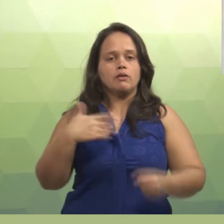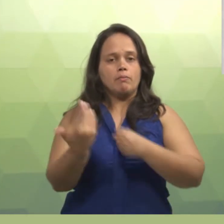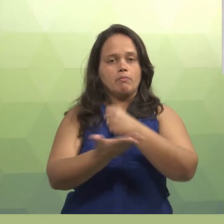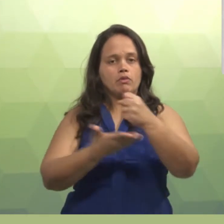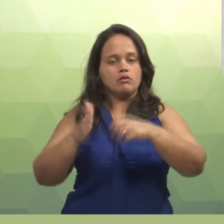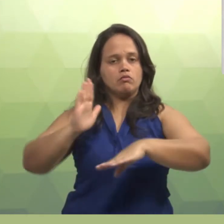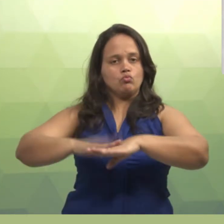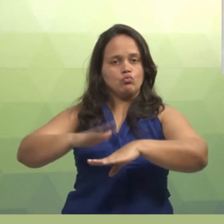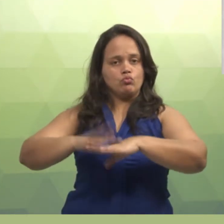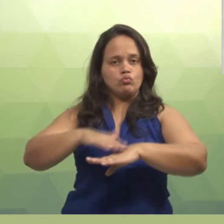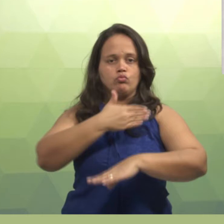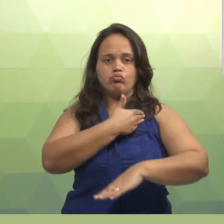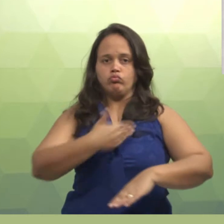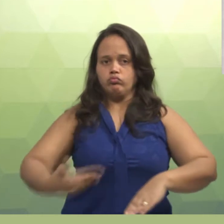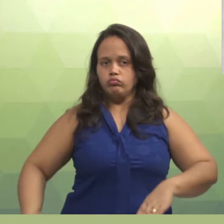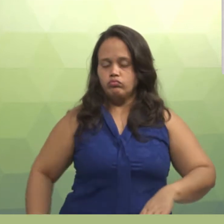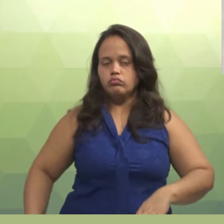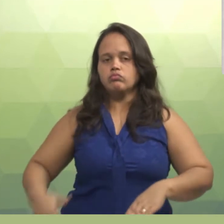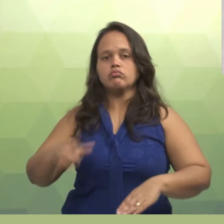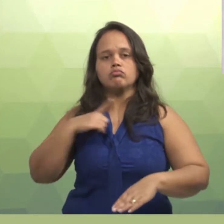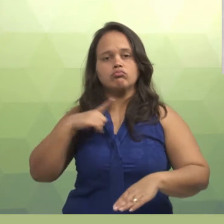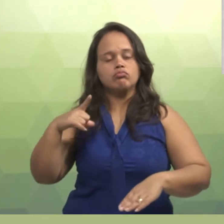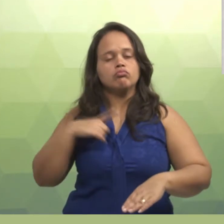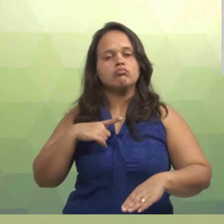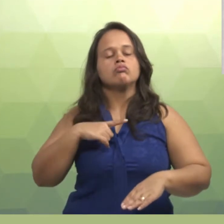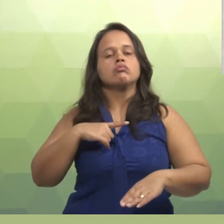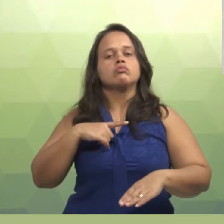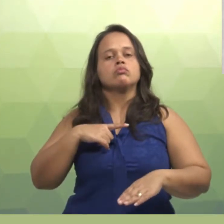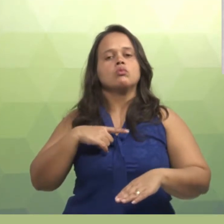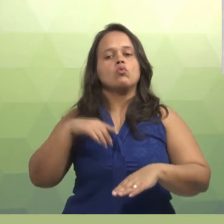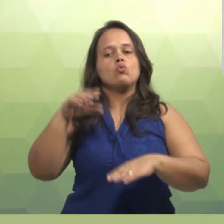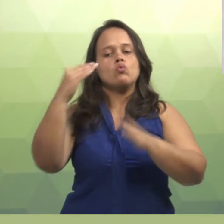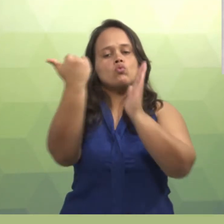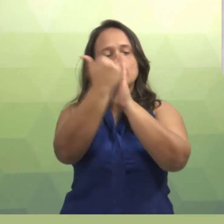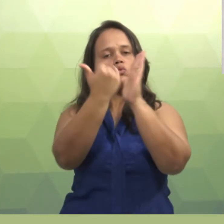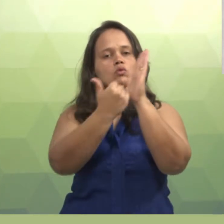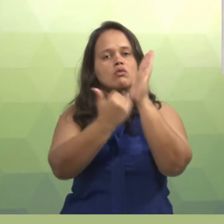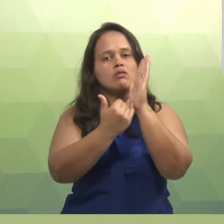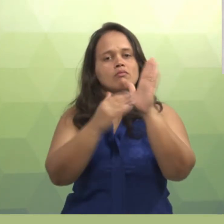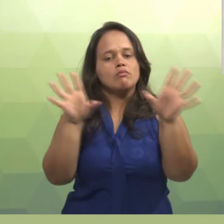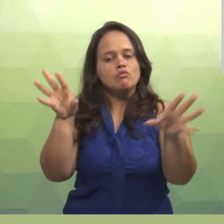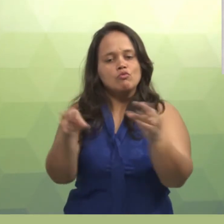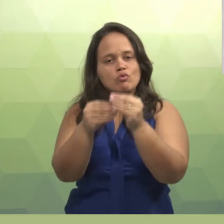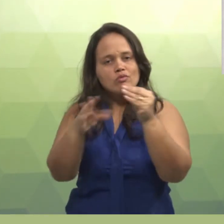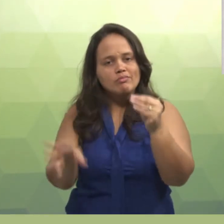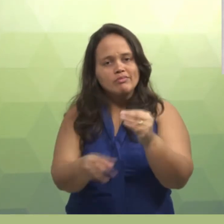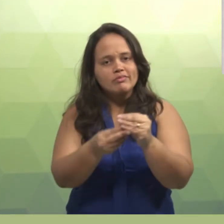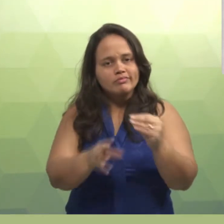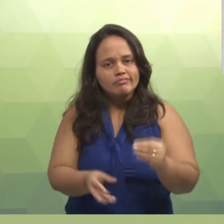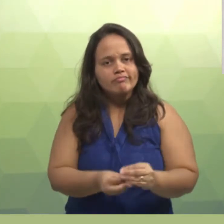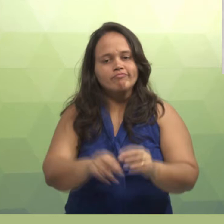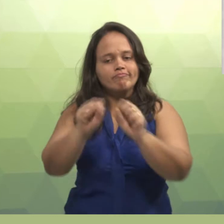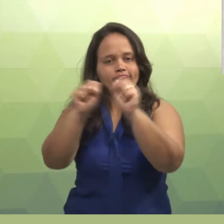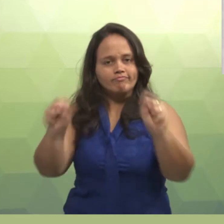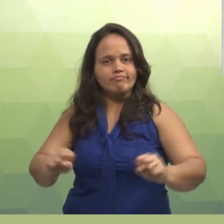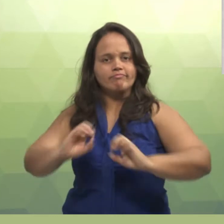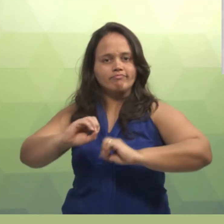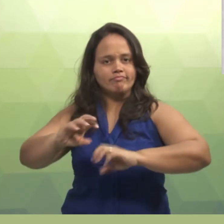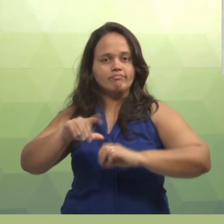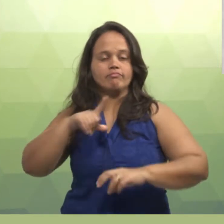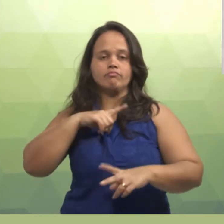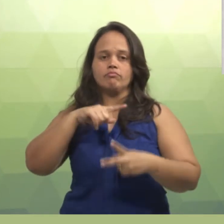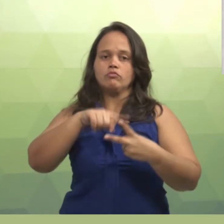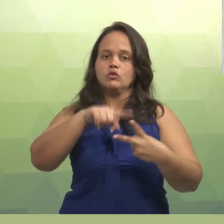duas modalidades de avaliação de desempenho: a avaliação de desempenho individual e a avaliação